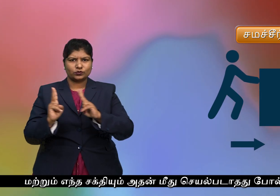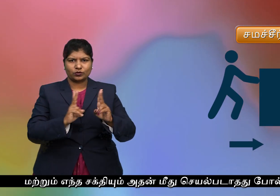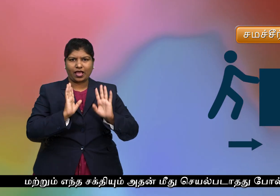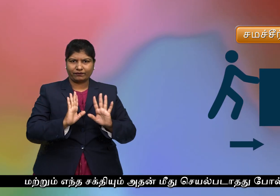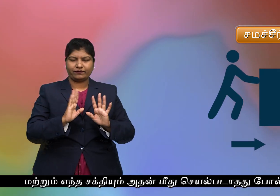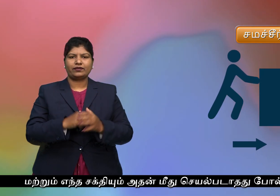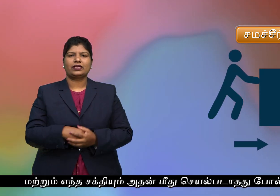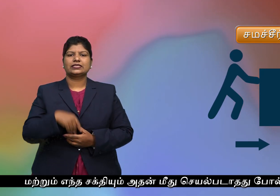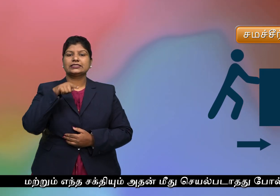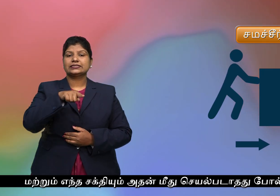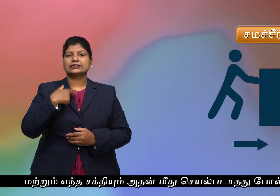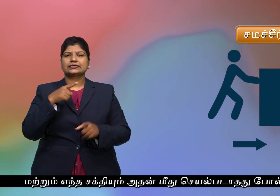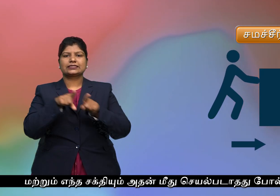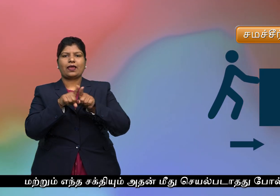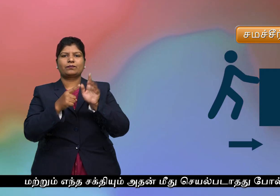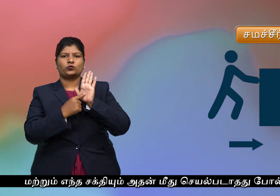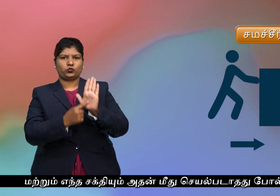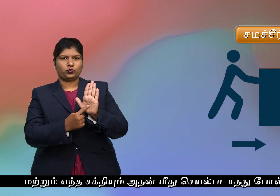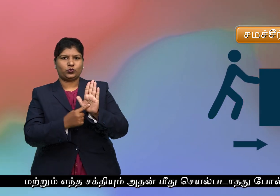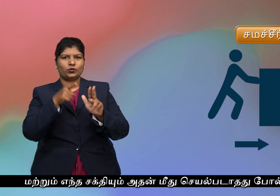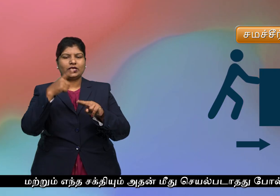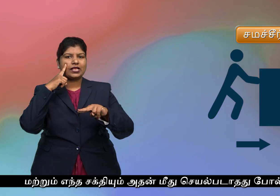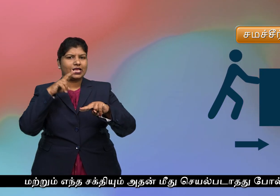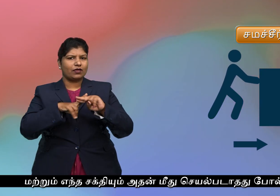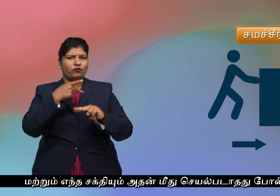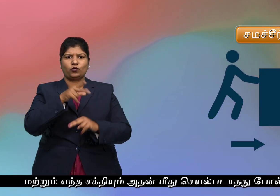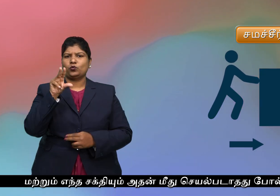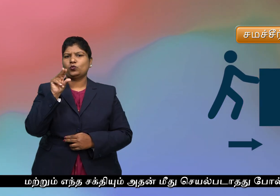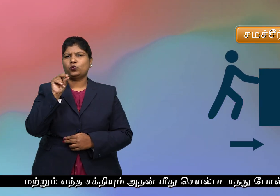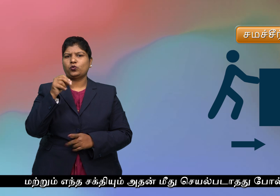மற்றும் எந்த விசையும் அதன் மீது செயல்படாதது போல் தோன்றுகிறது.